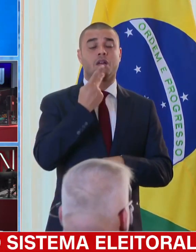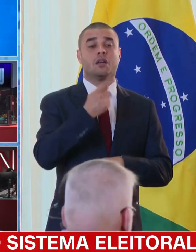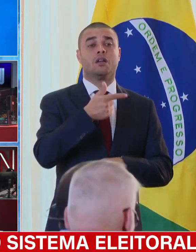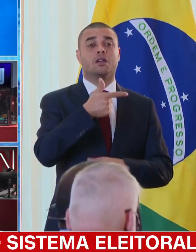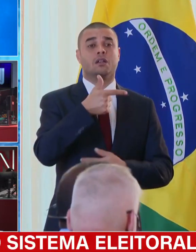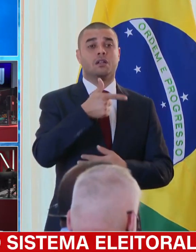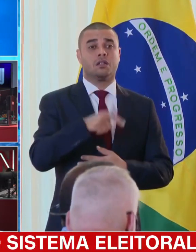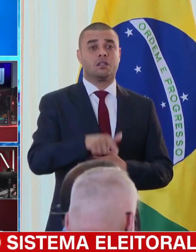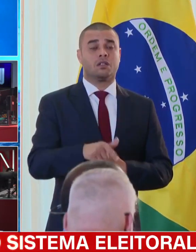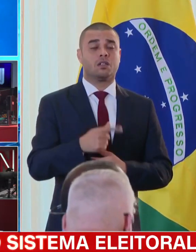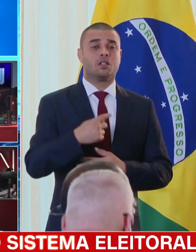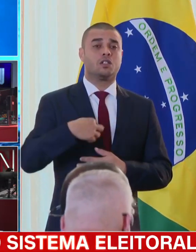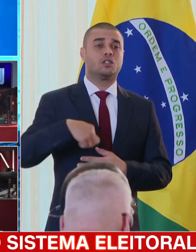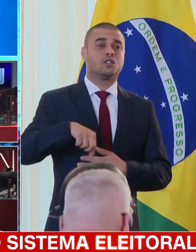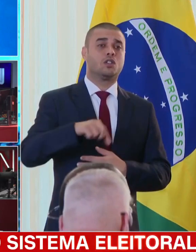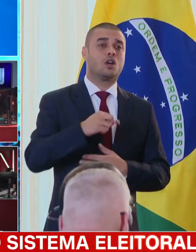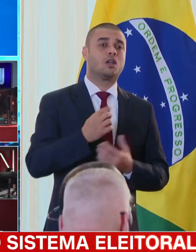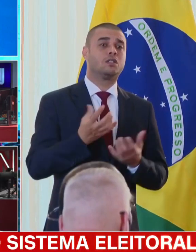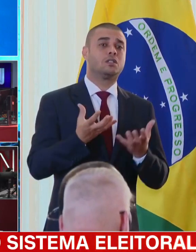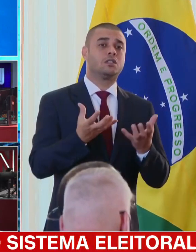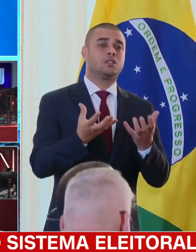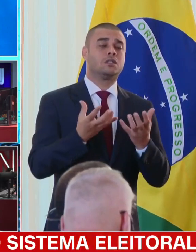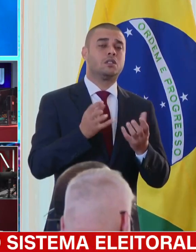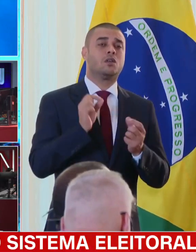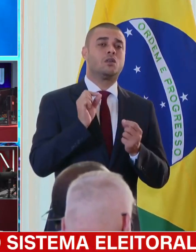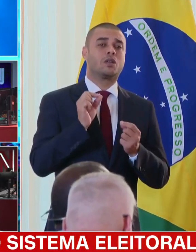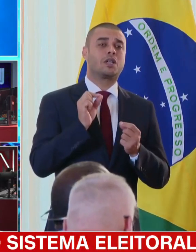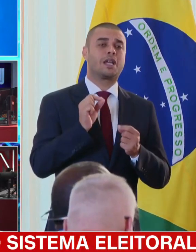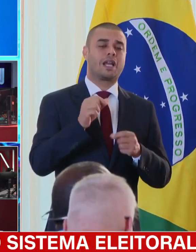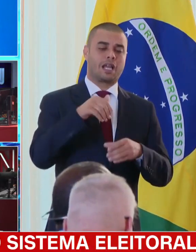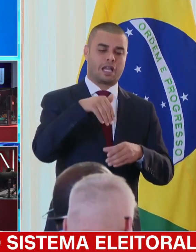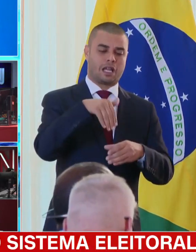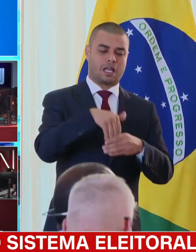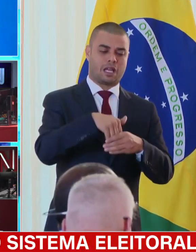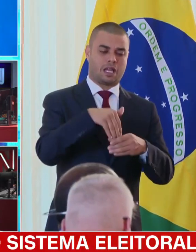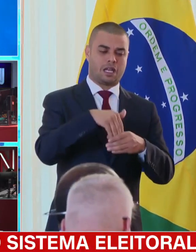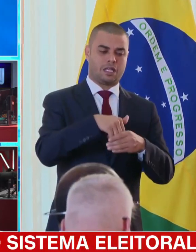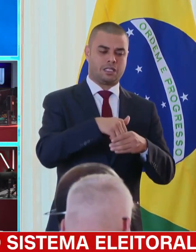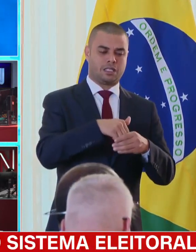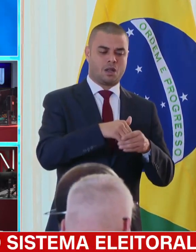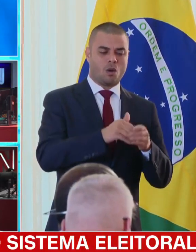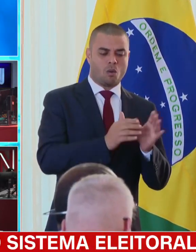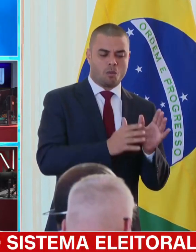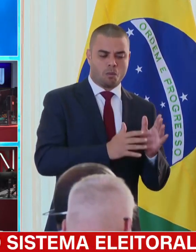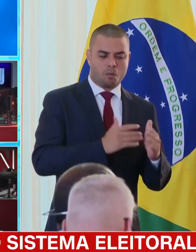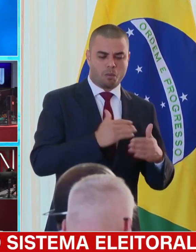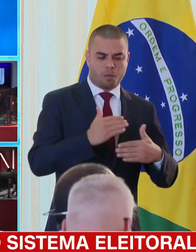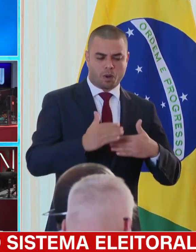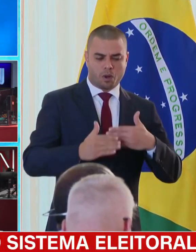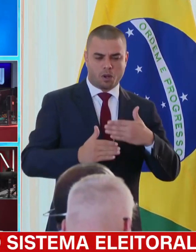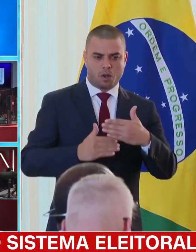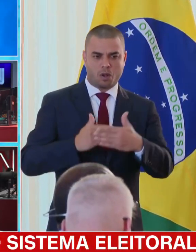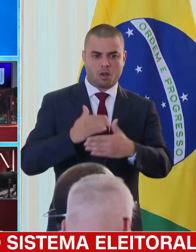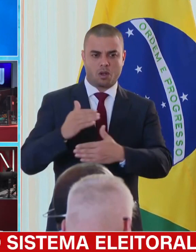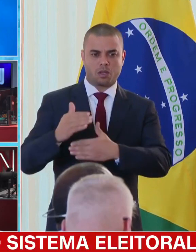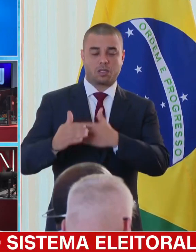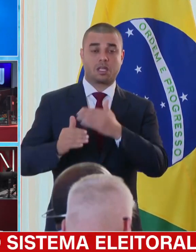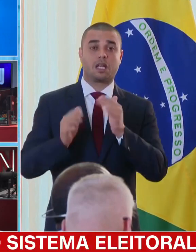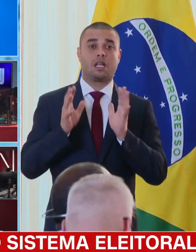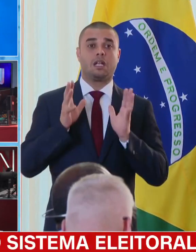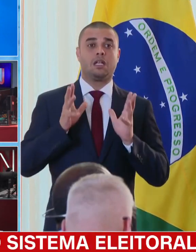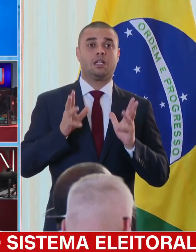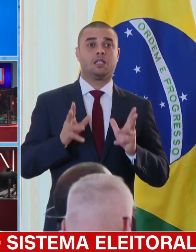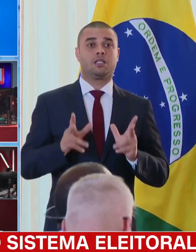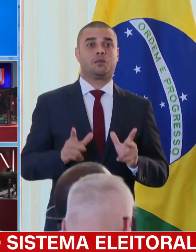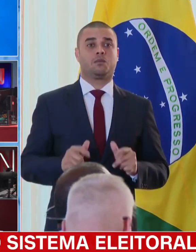do sistema ocorrido em 2018 com o risco a integridade das eleições dada Justamente a falta de conectividade